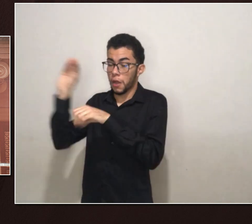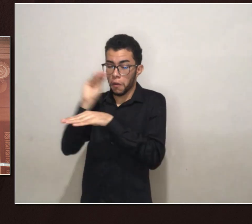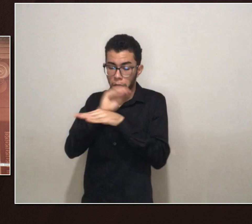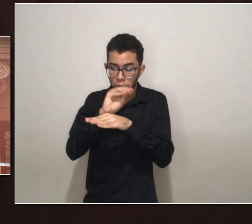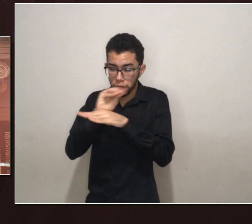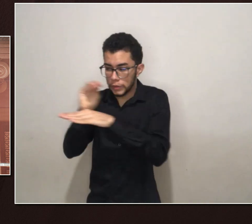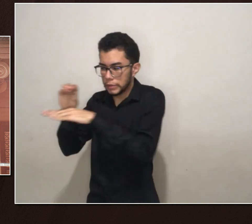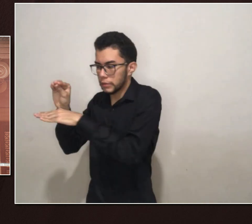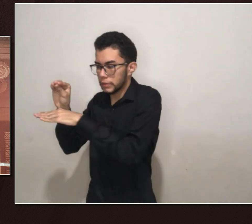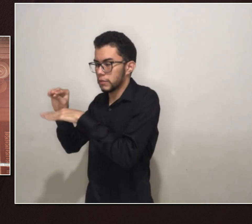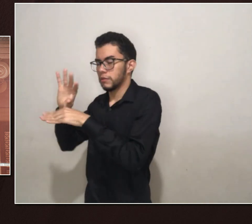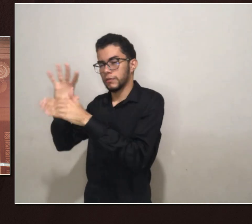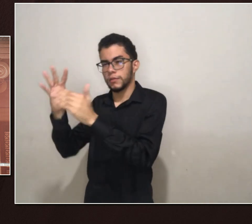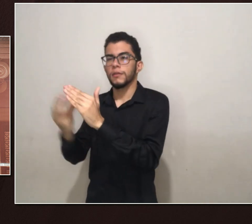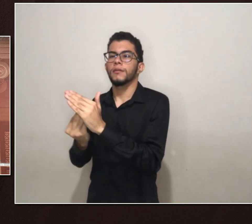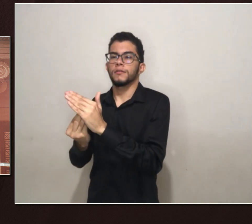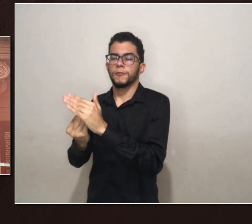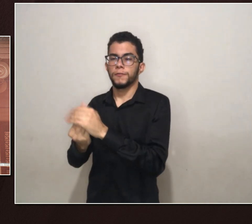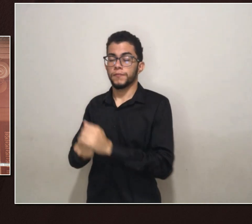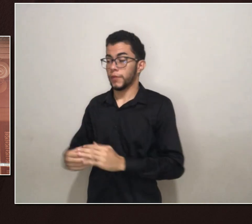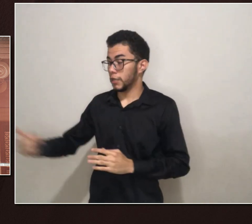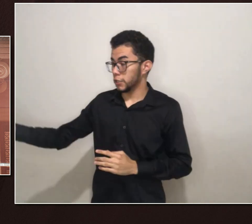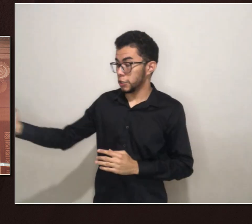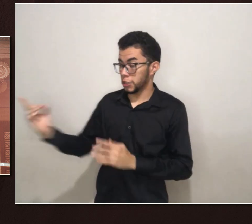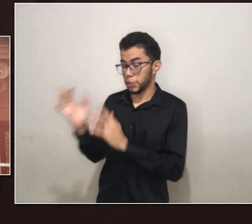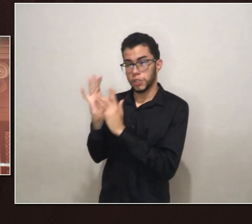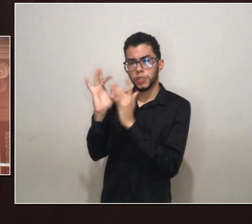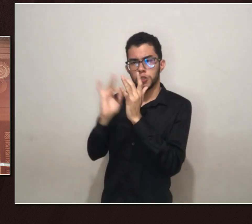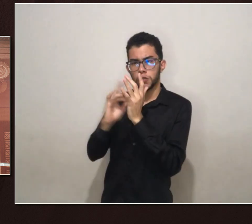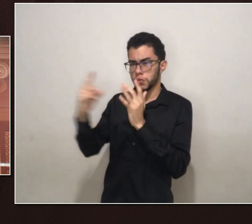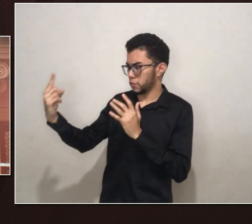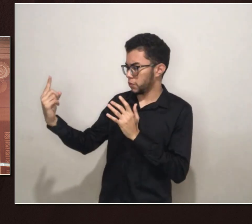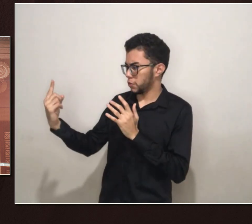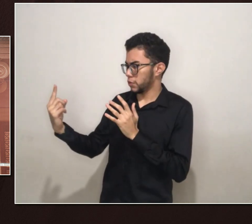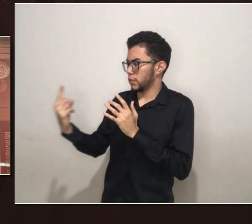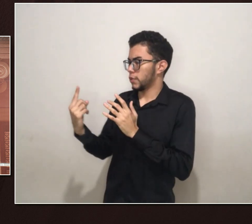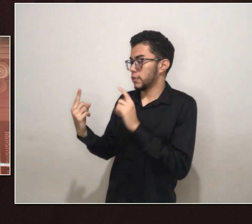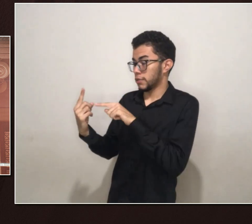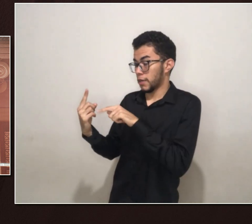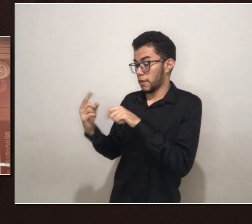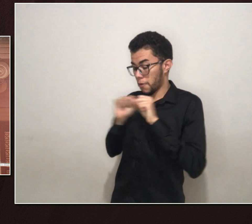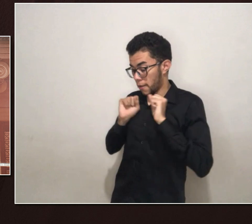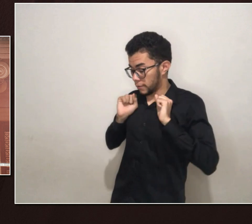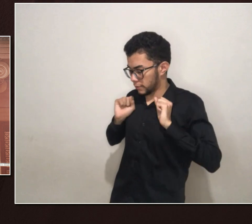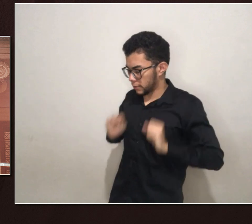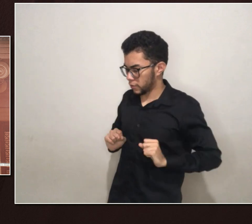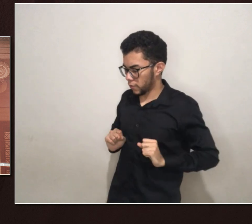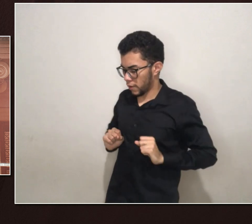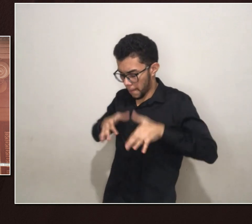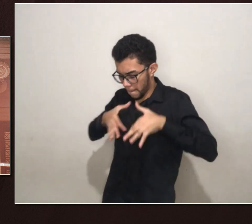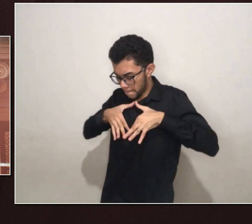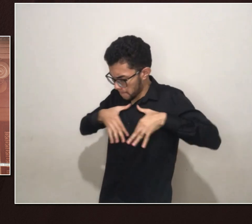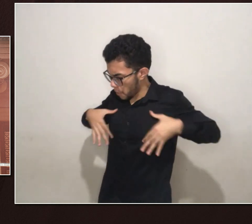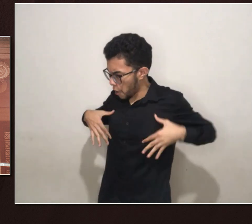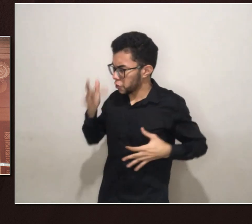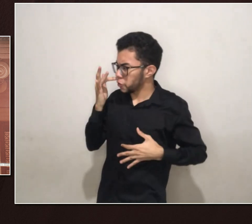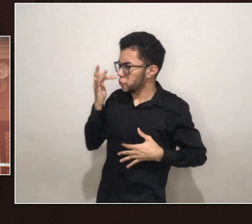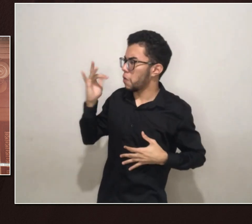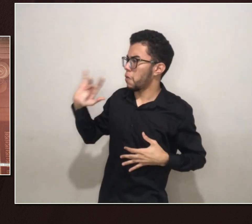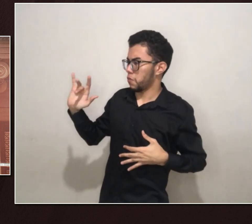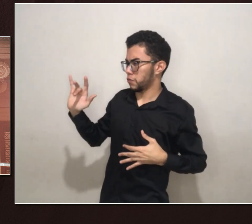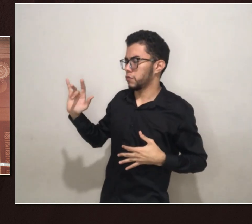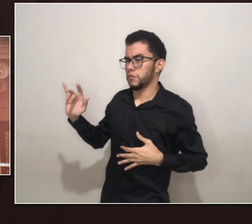sumo sacerdote, só que ele não está cingido na altura do cinto, da cintura, ele está cingido no